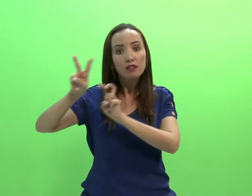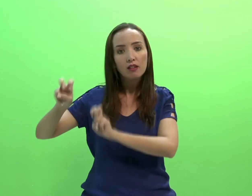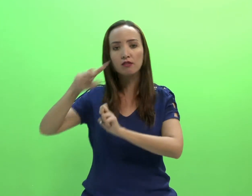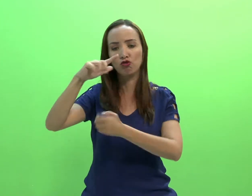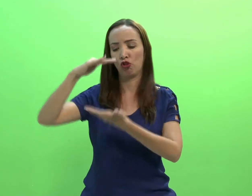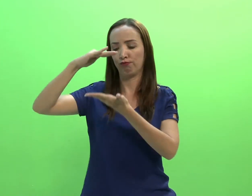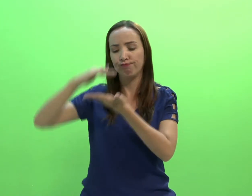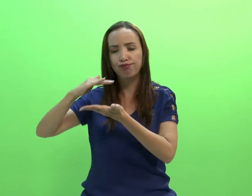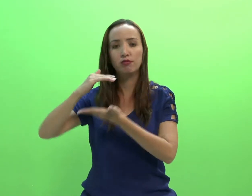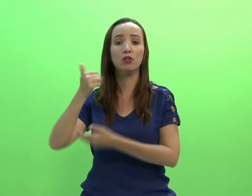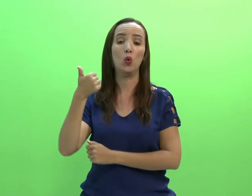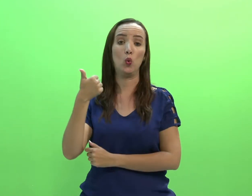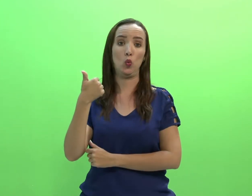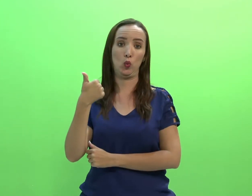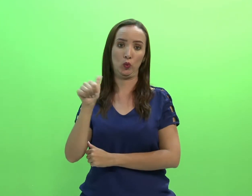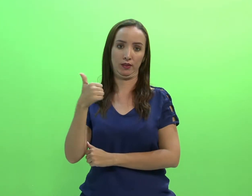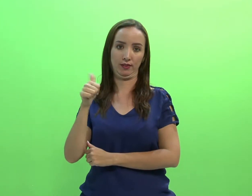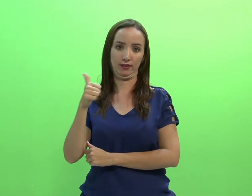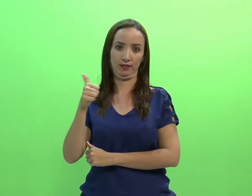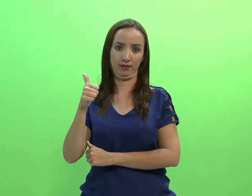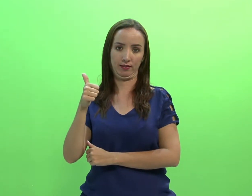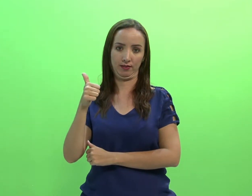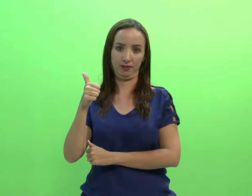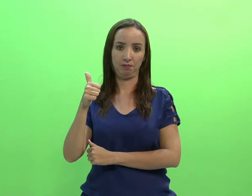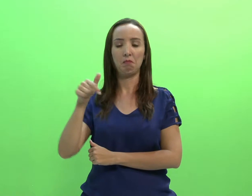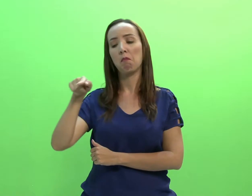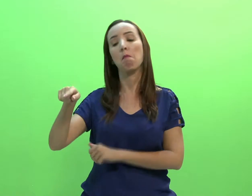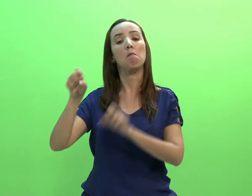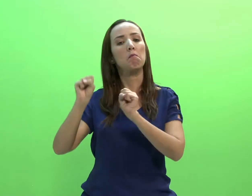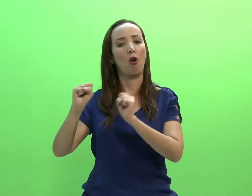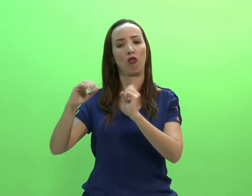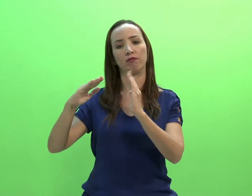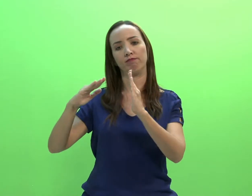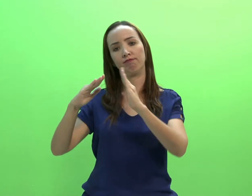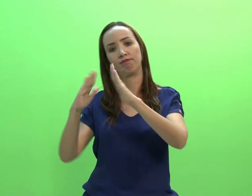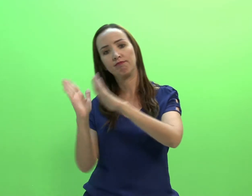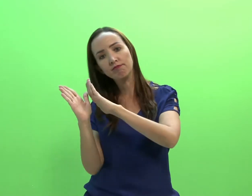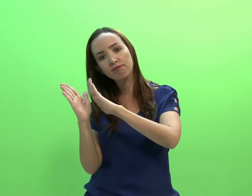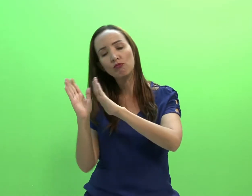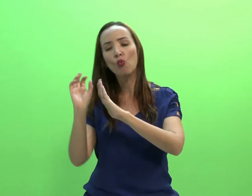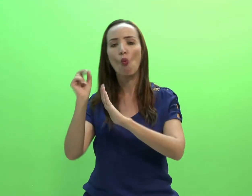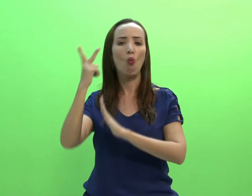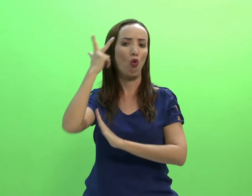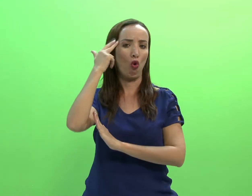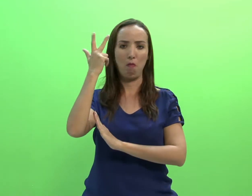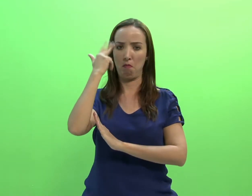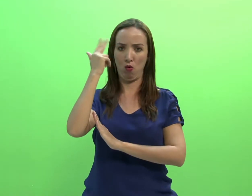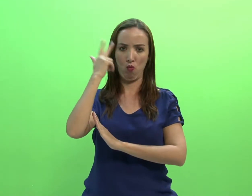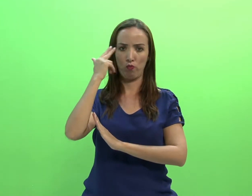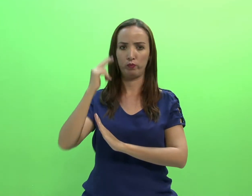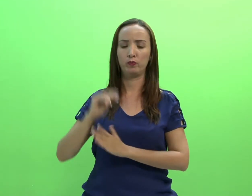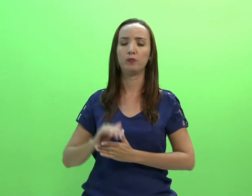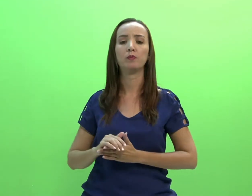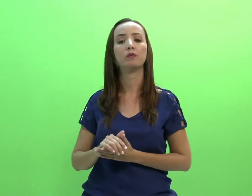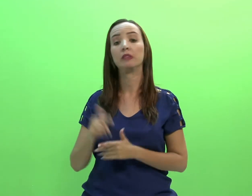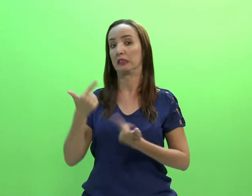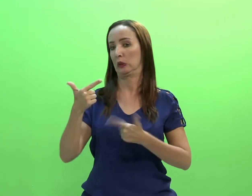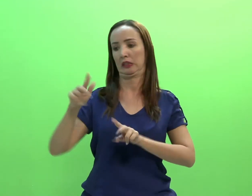Na citação, é menor, a fonte é 11. Pode ser itálico ou normal.